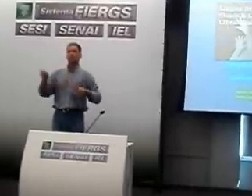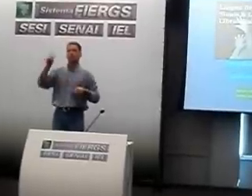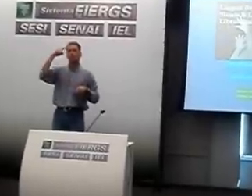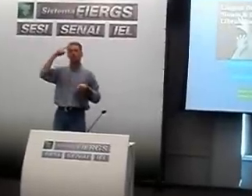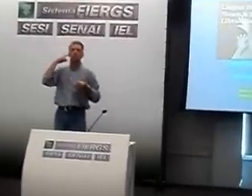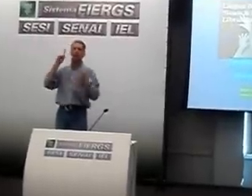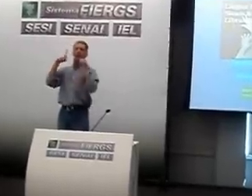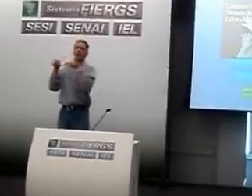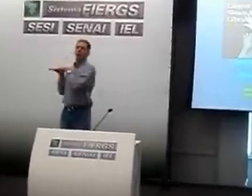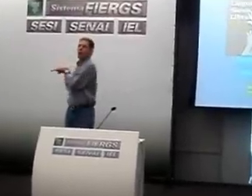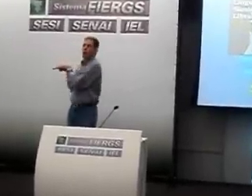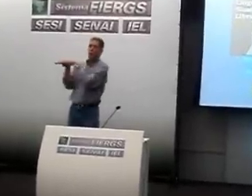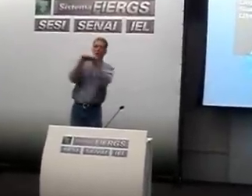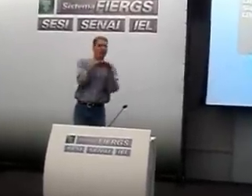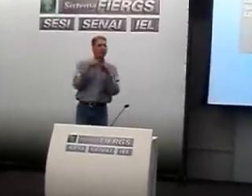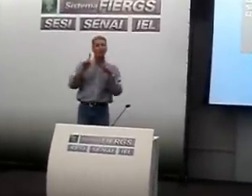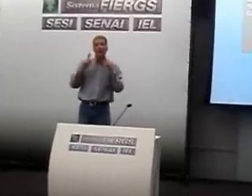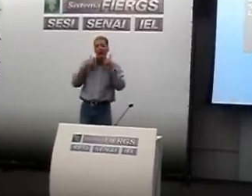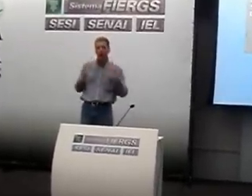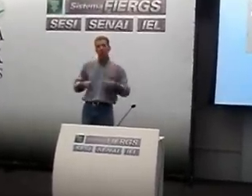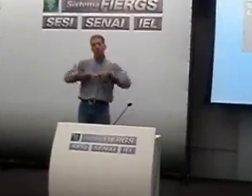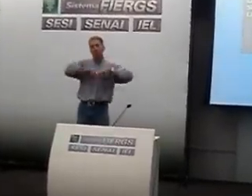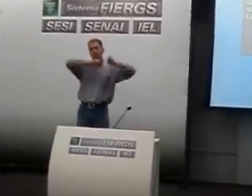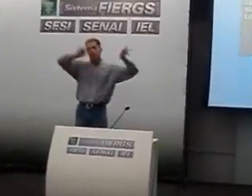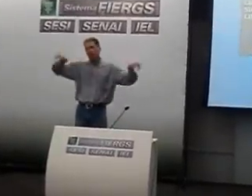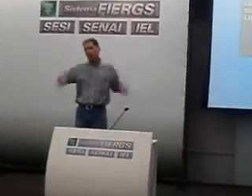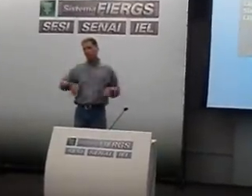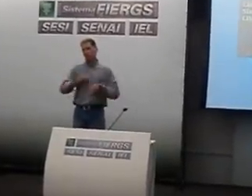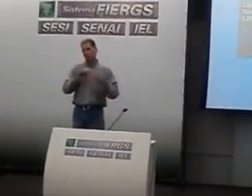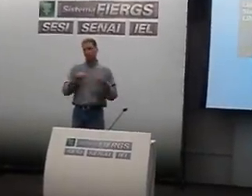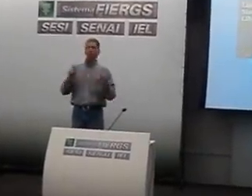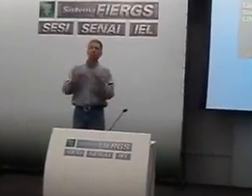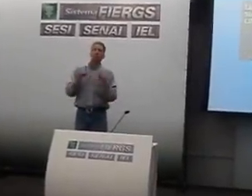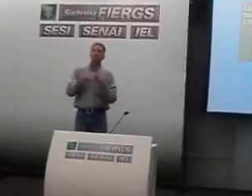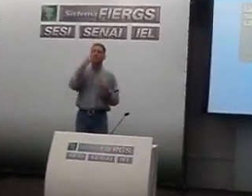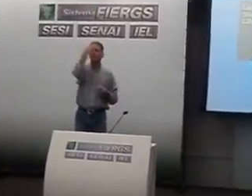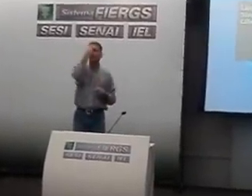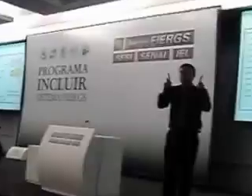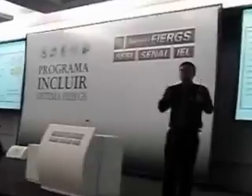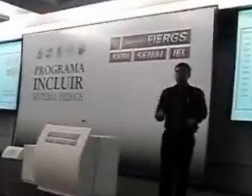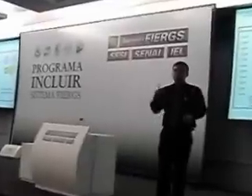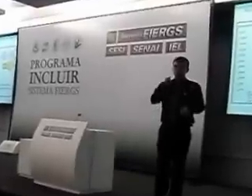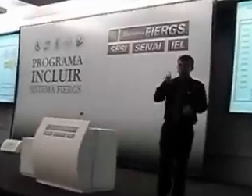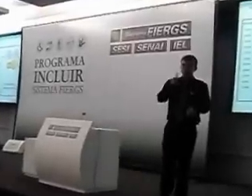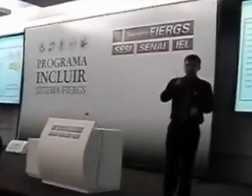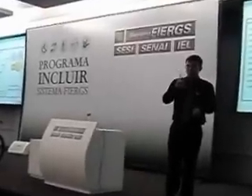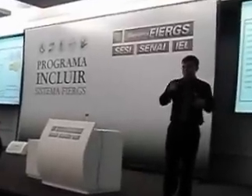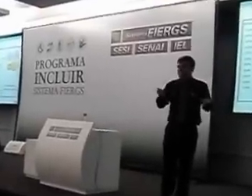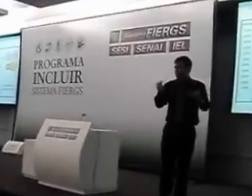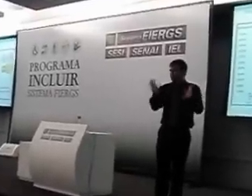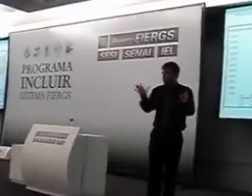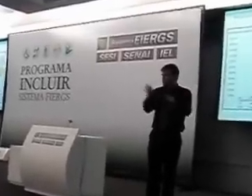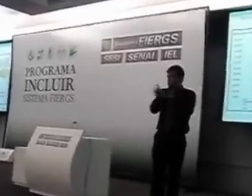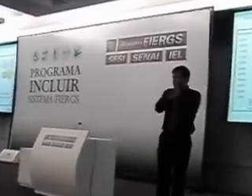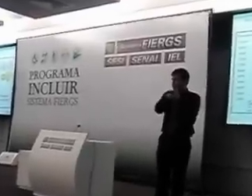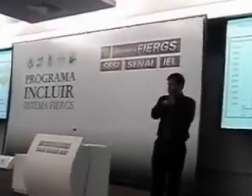são capazes de comunicar, outros não. Então, a gente não pode pensar também que os surdos são... Porque toda vez que eu vou fazer uma palestra no hospital, eu tenho que não